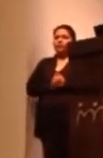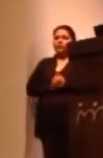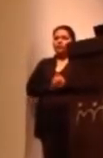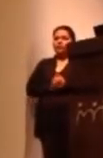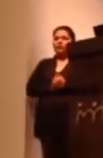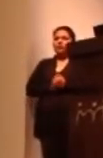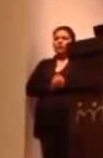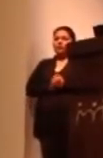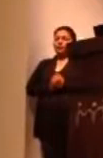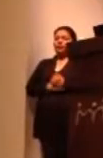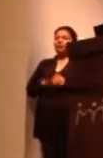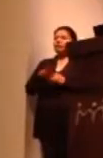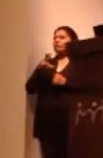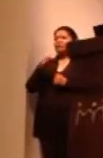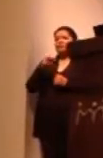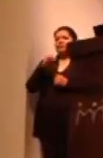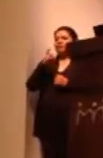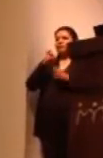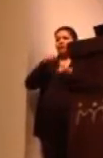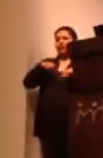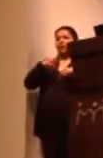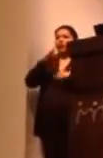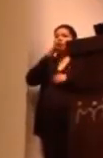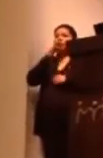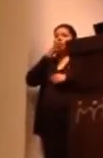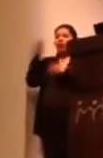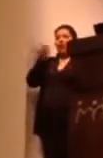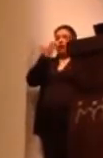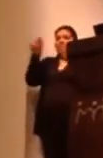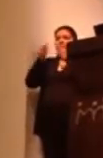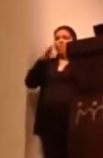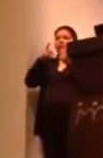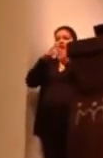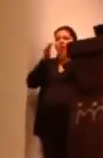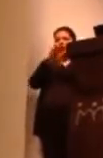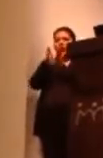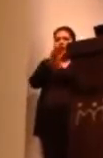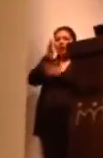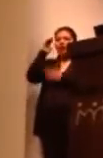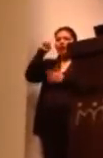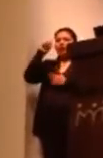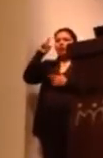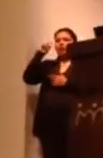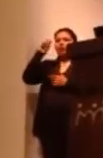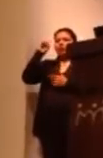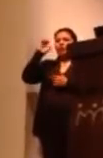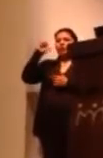No es casualidad que ahora haya tantos estudios acerca de autoestima, ¿no?